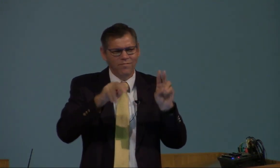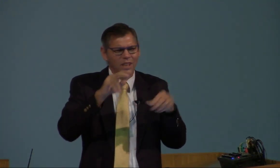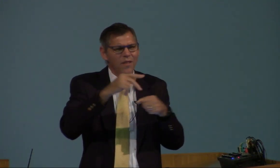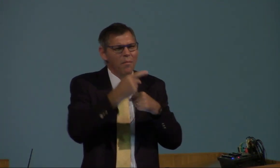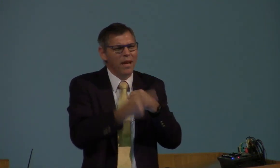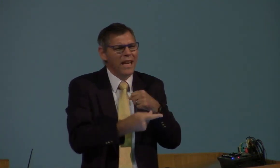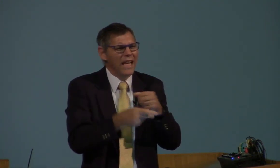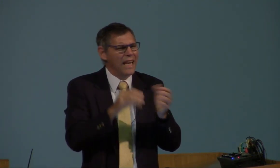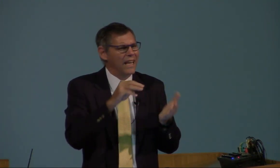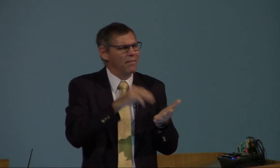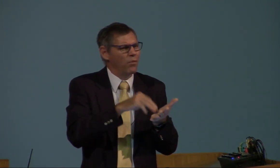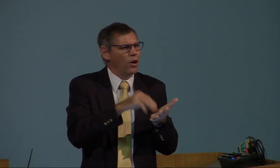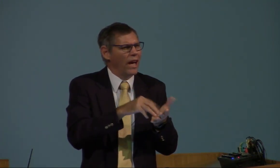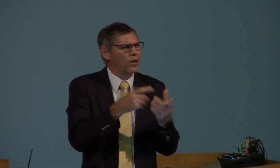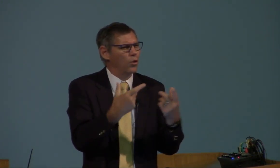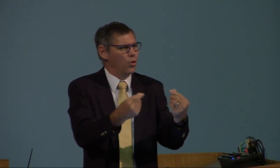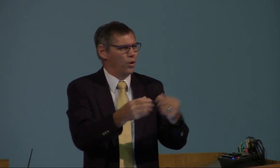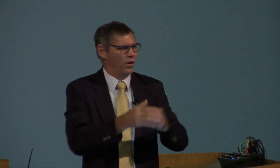nuwe manier projek doen?